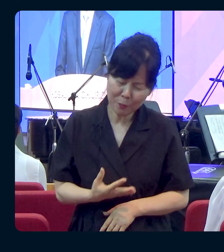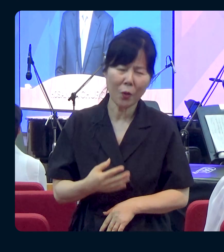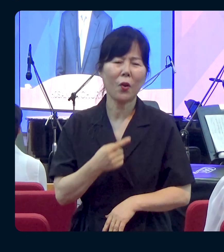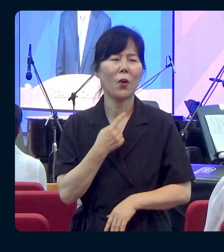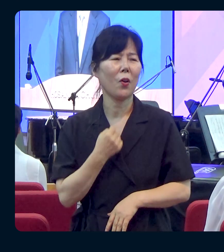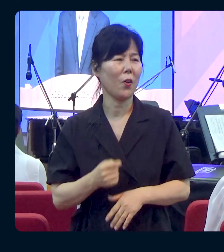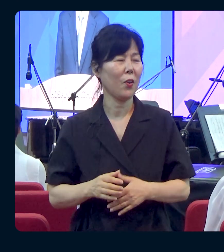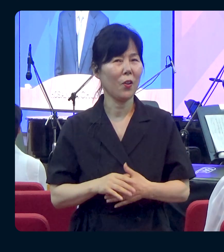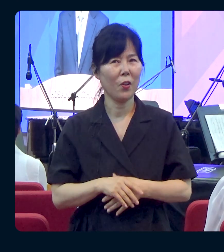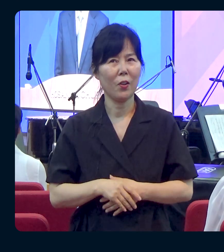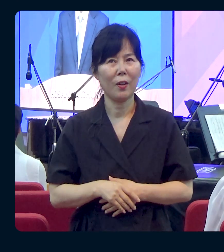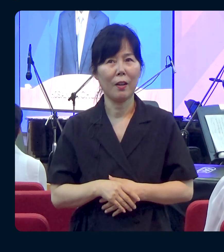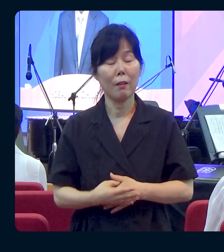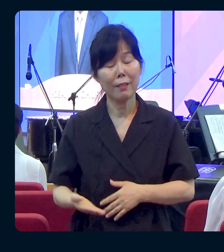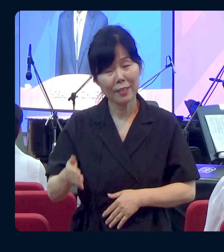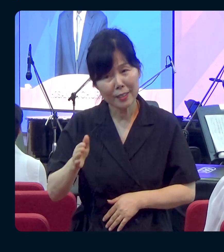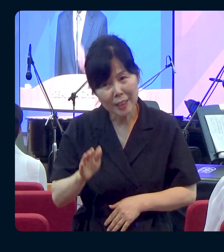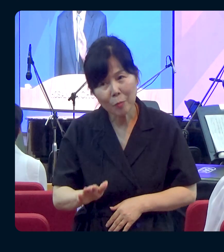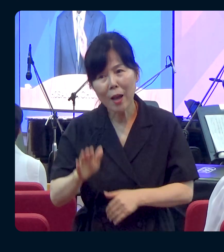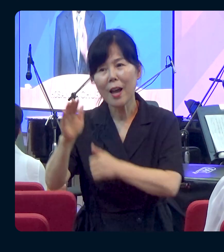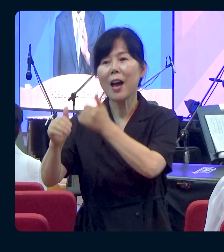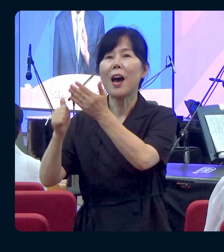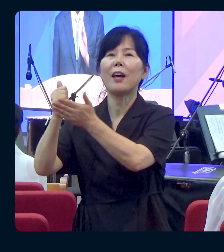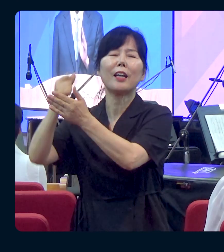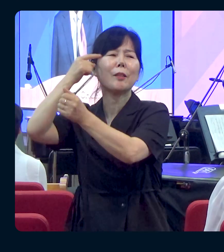그래서 내가 얼마나 힘이 들었었는지,